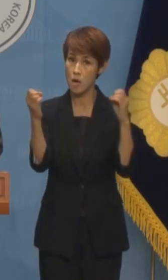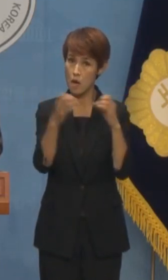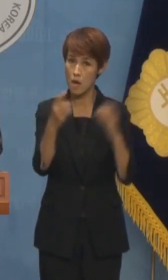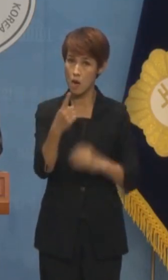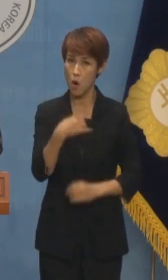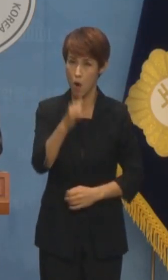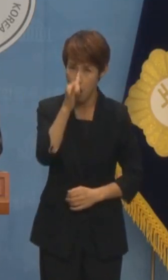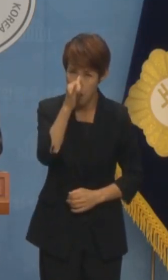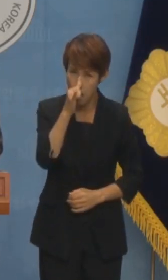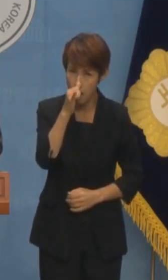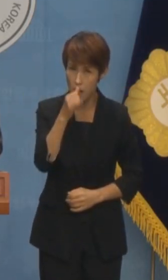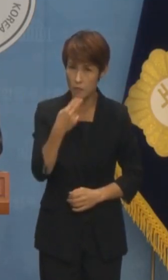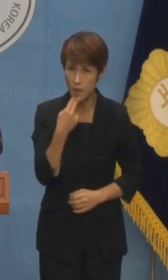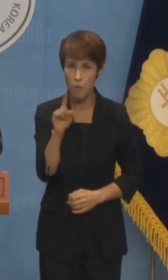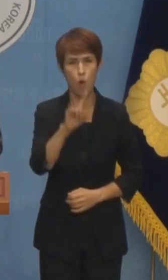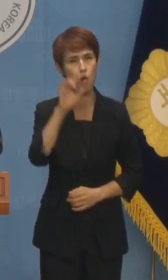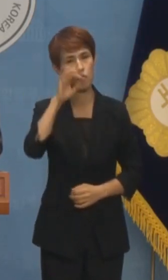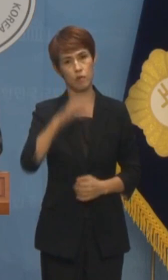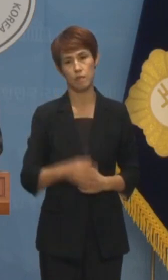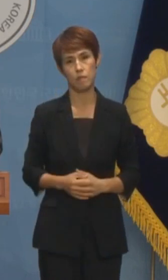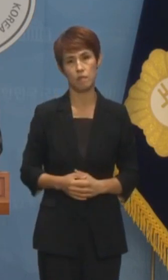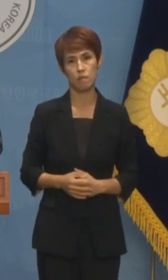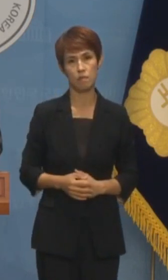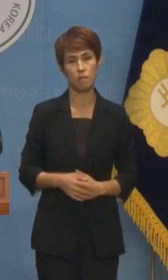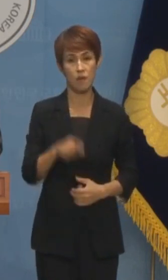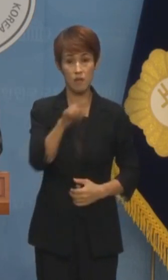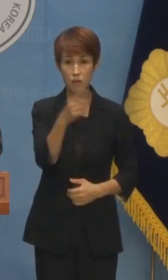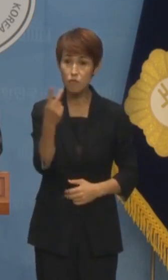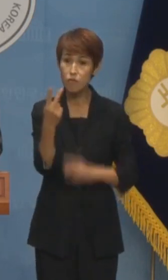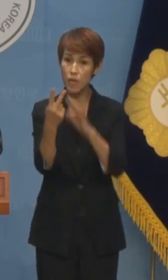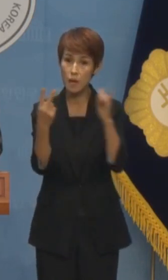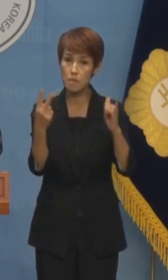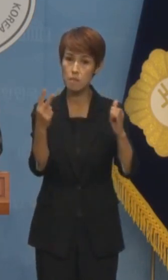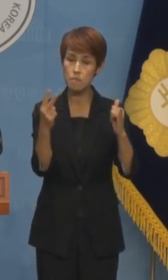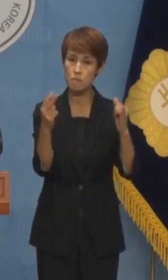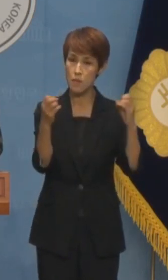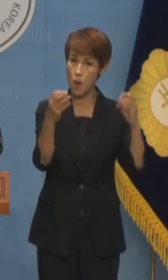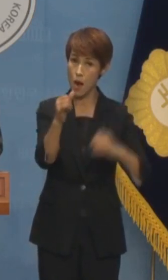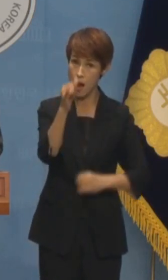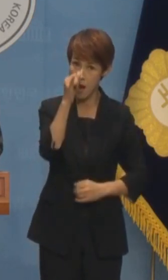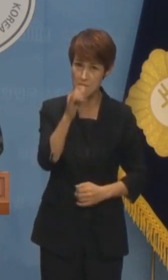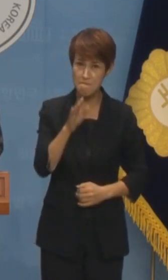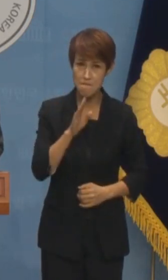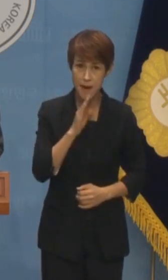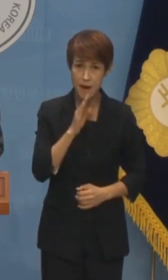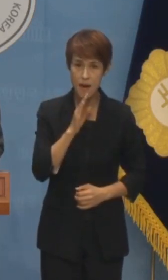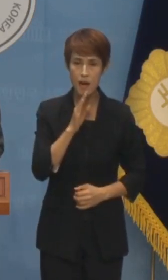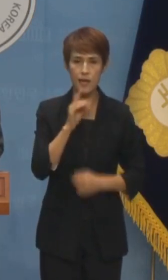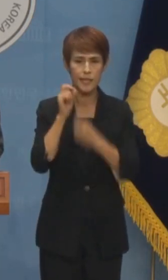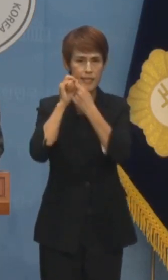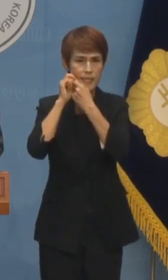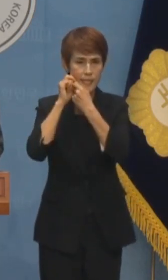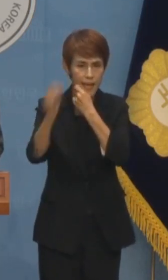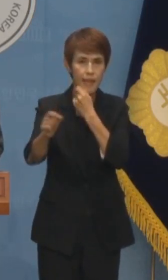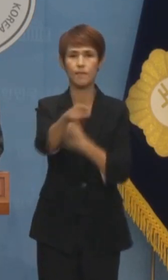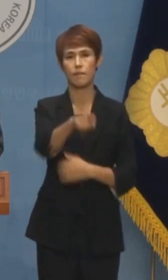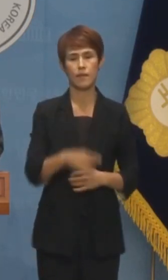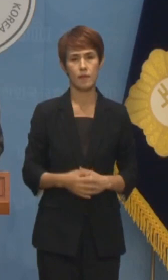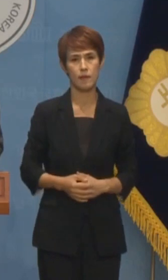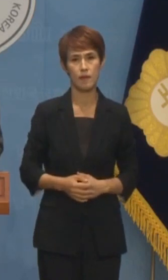정말 없습니까? 만약에 민주당이 이들과 교감한 것이 사실이라면 이것은 사기 탄핵